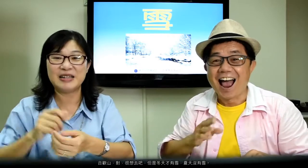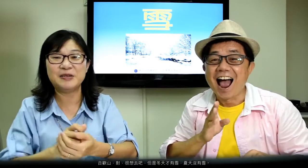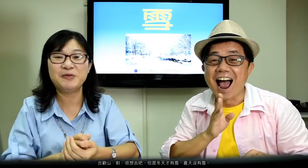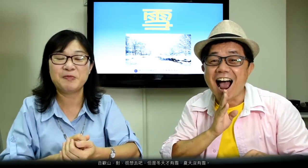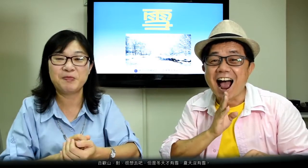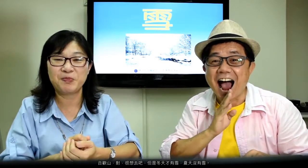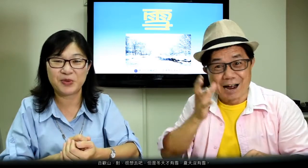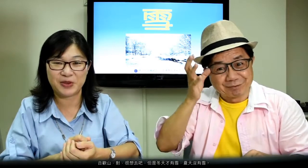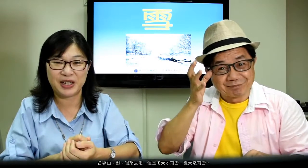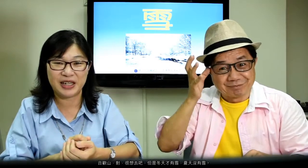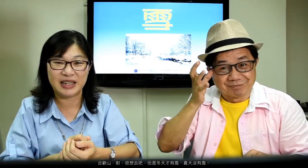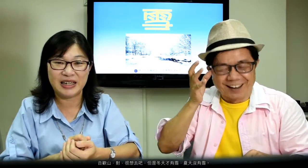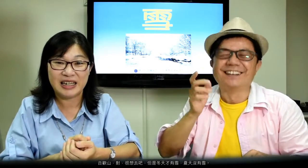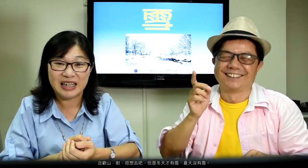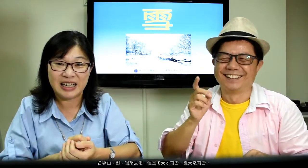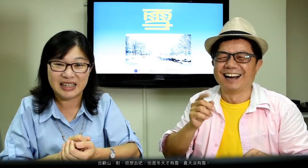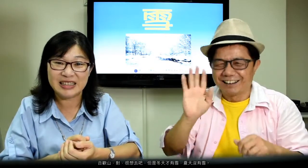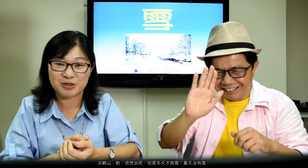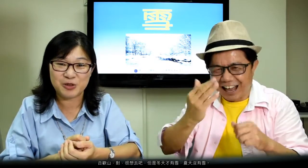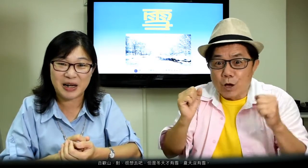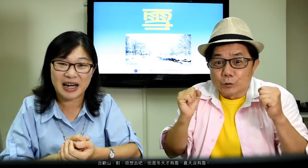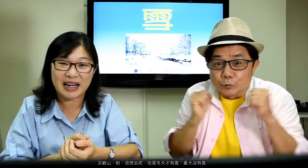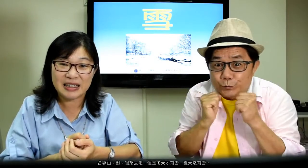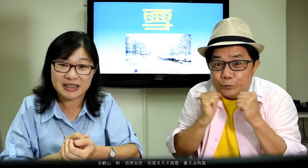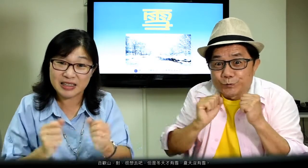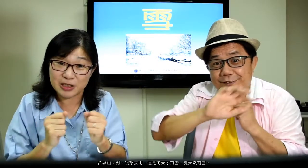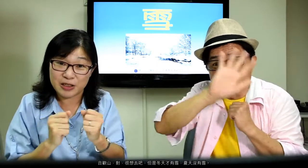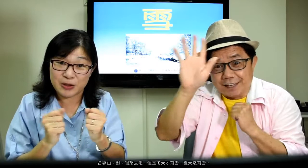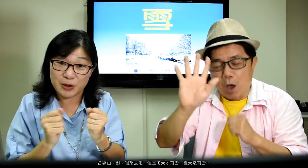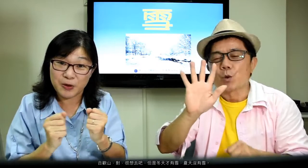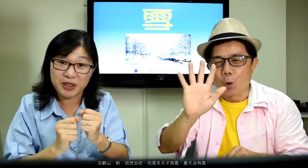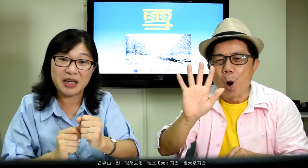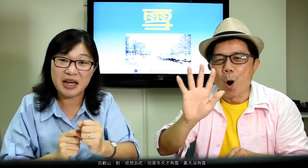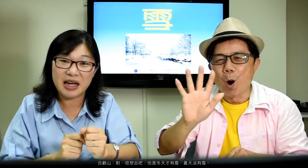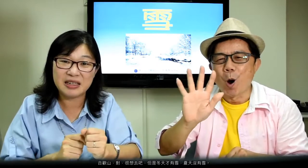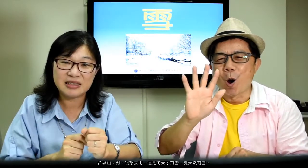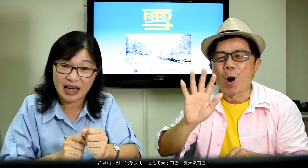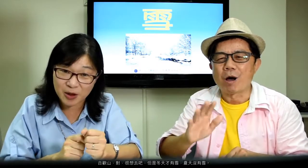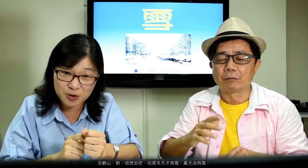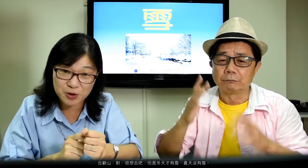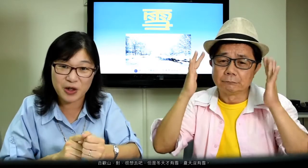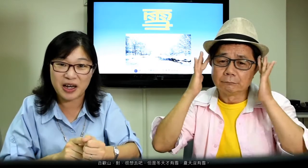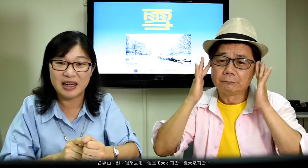山。对，很想去吧，但是冬天才有雪，